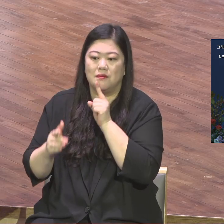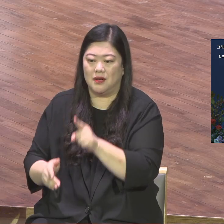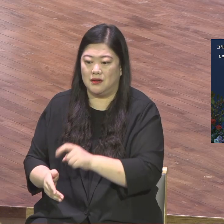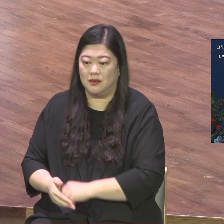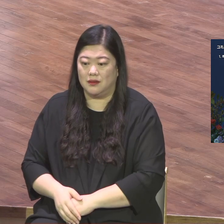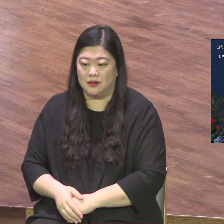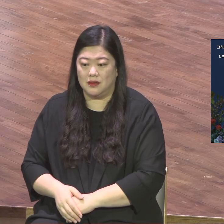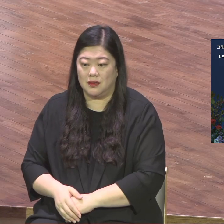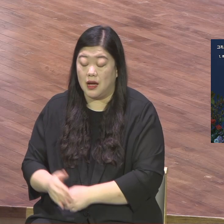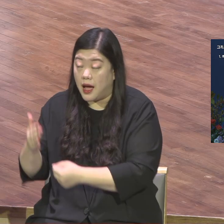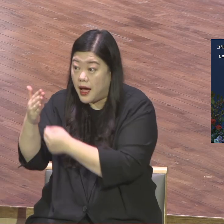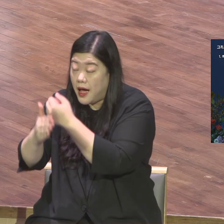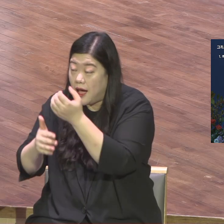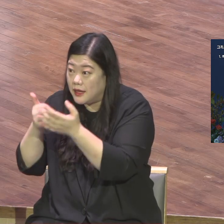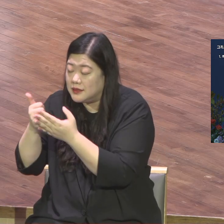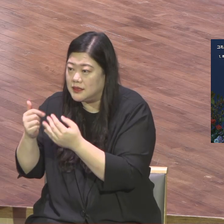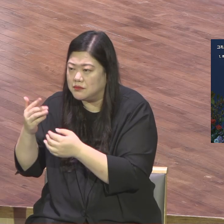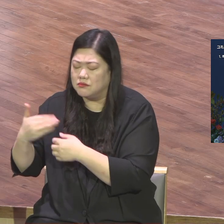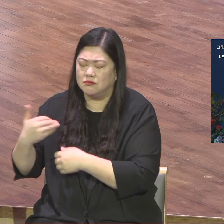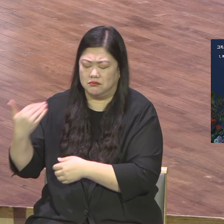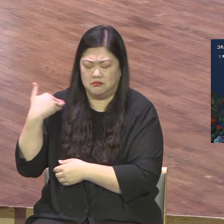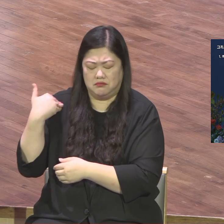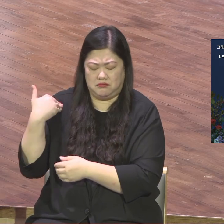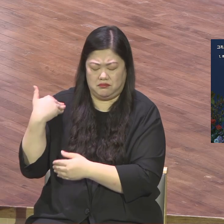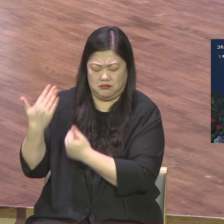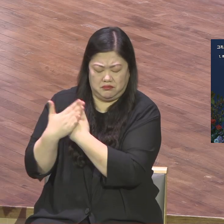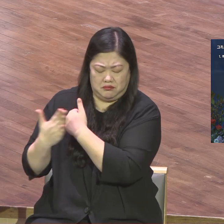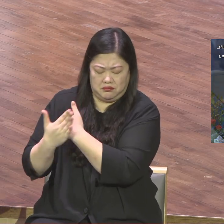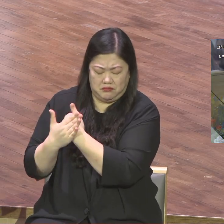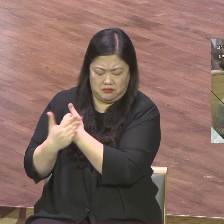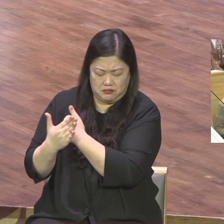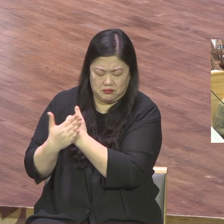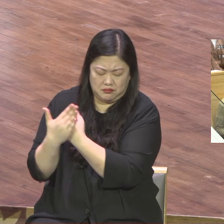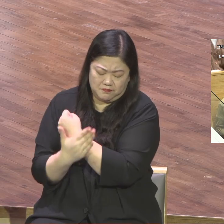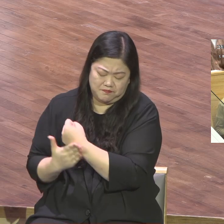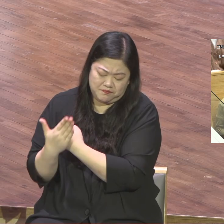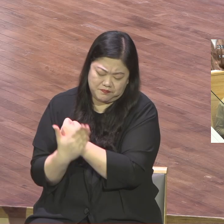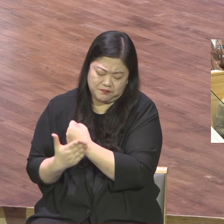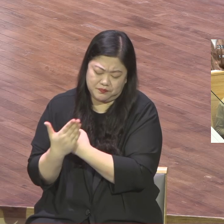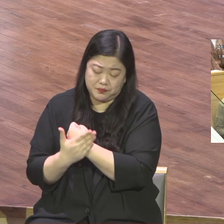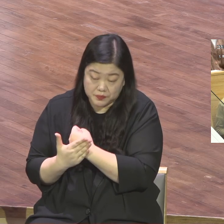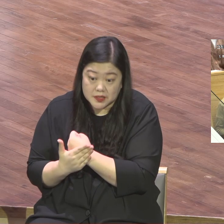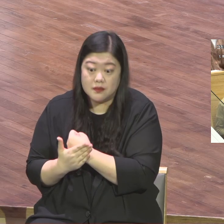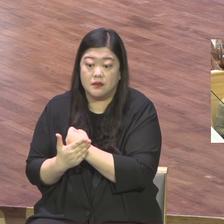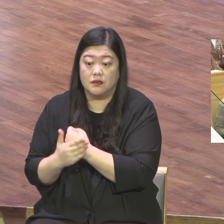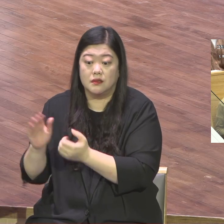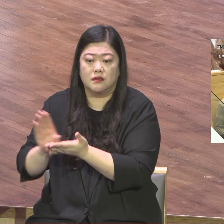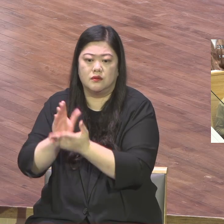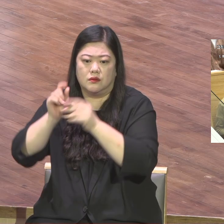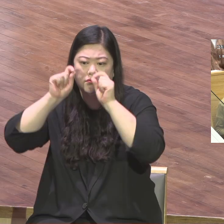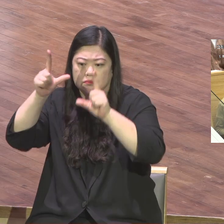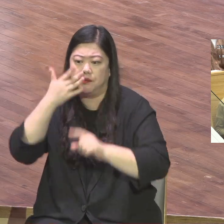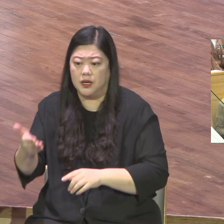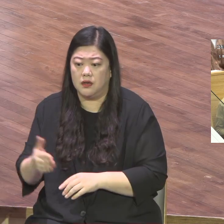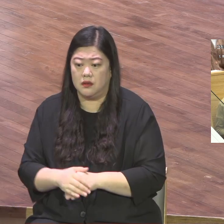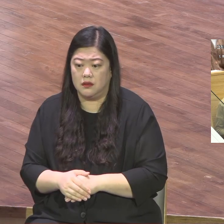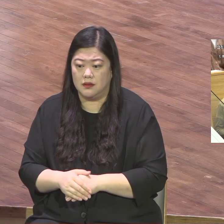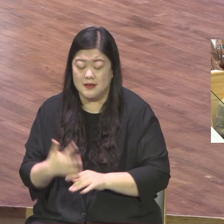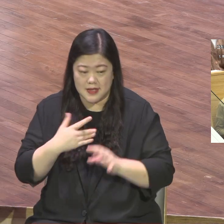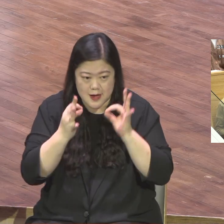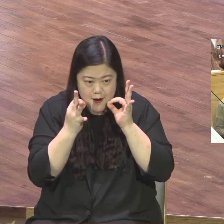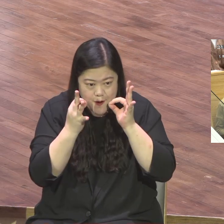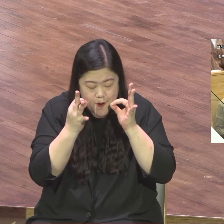깨닫게 해주셔야만, 성령이 알게 해주셔야만 알게 되고 이해가 된다, 그런 뜻이에요. 하나님의